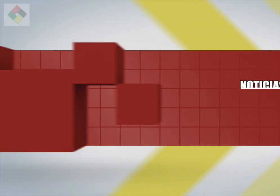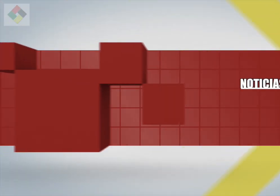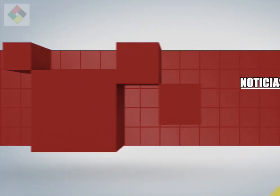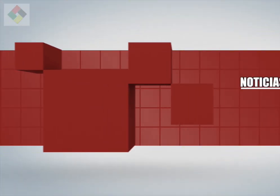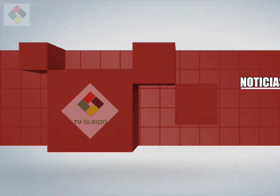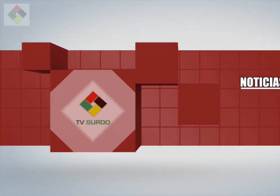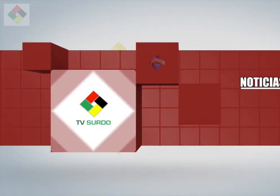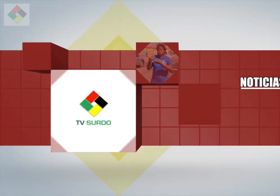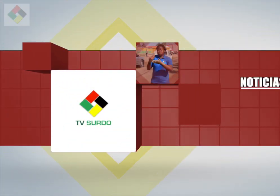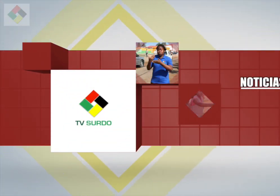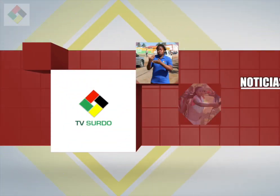Música